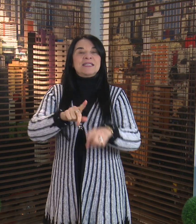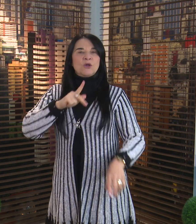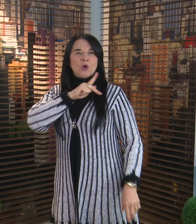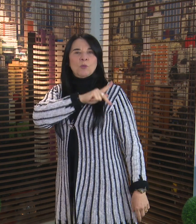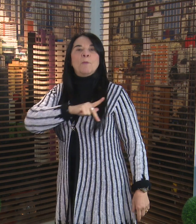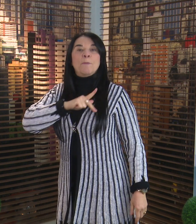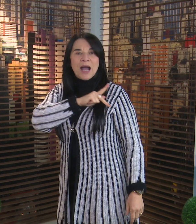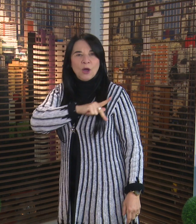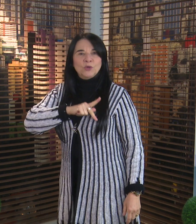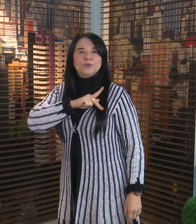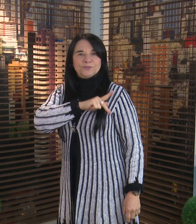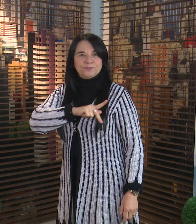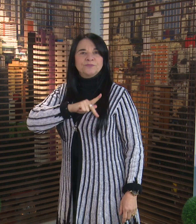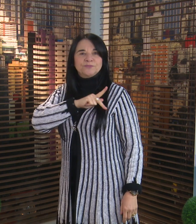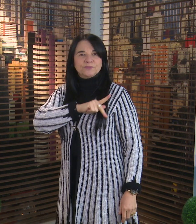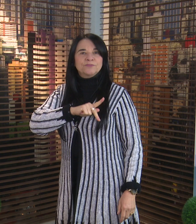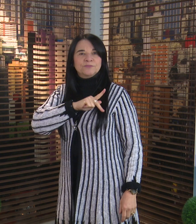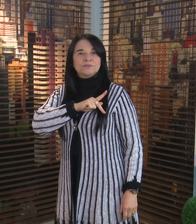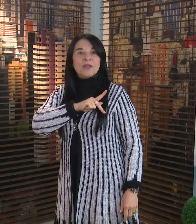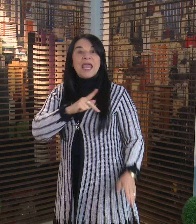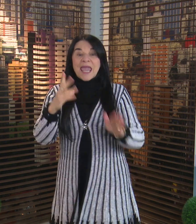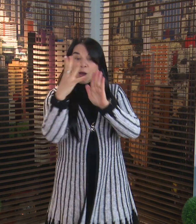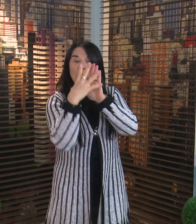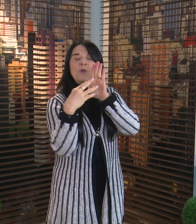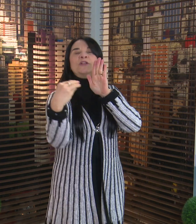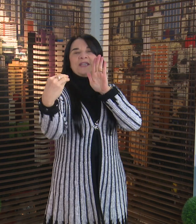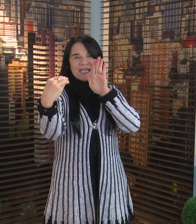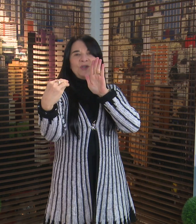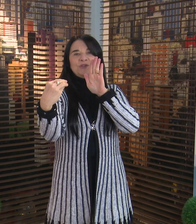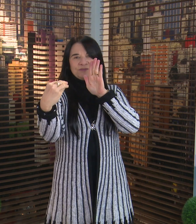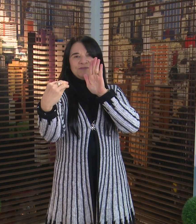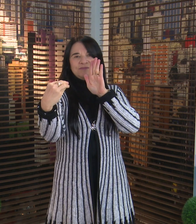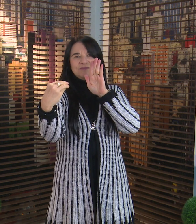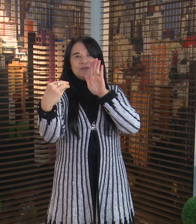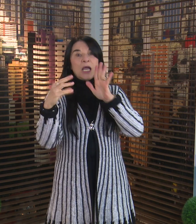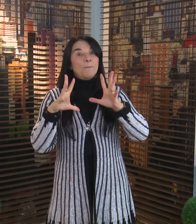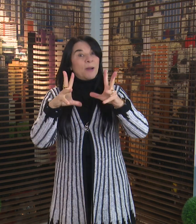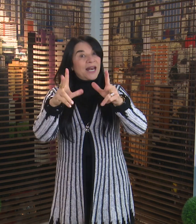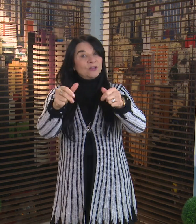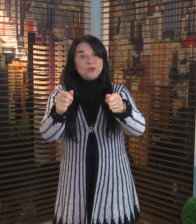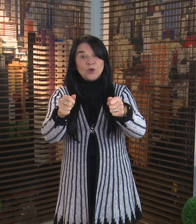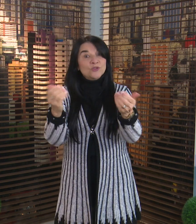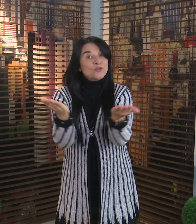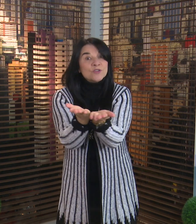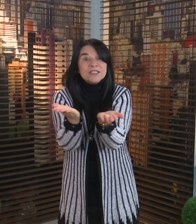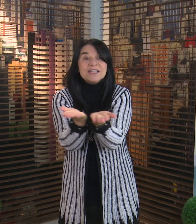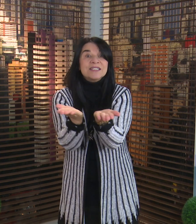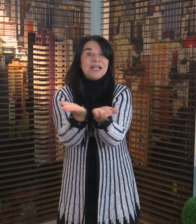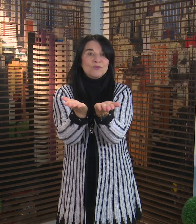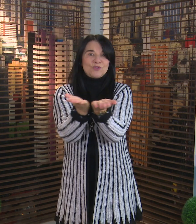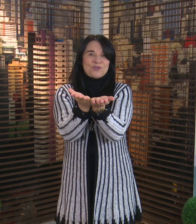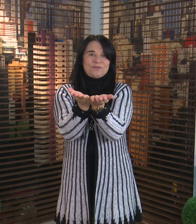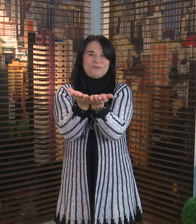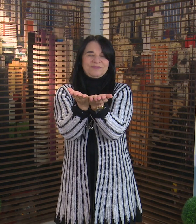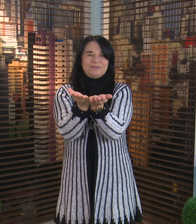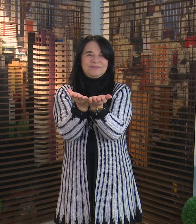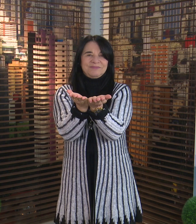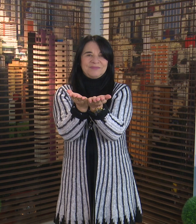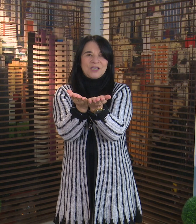assim como Paulo, é um modelo para todos os cristãos.